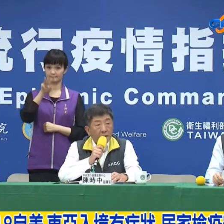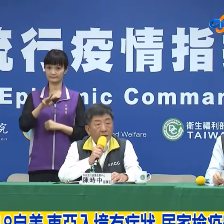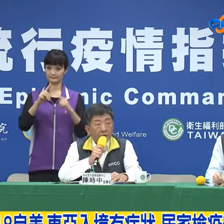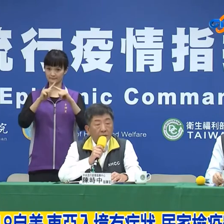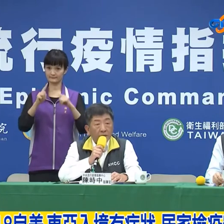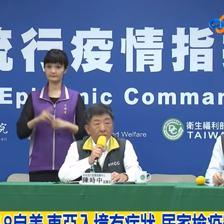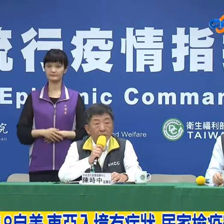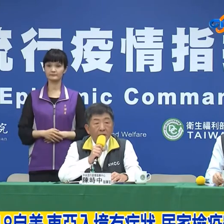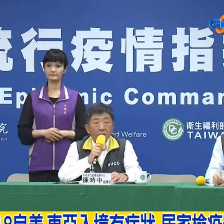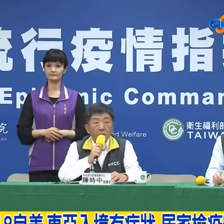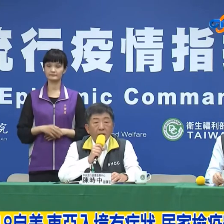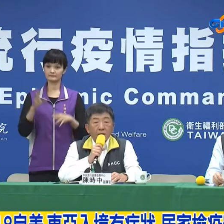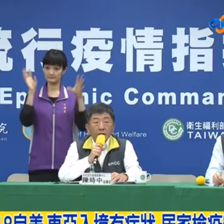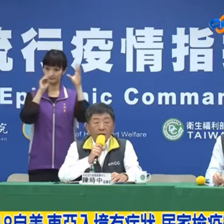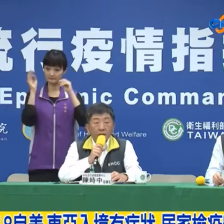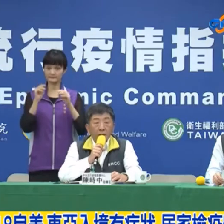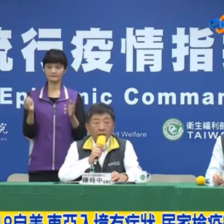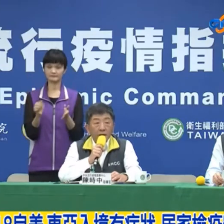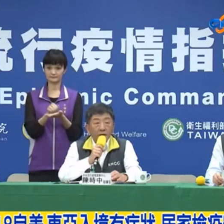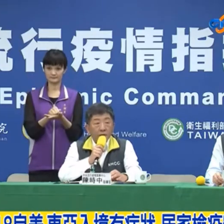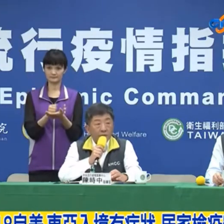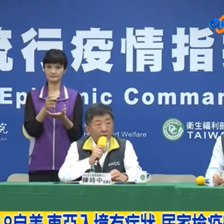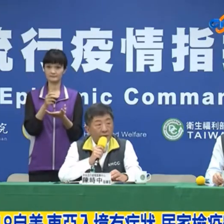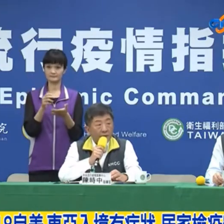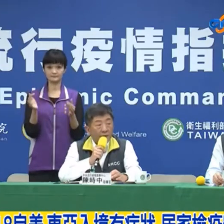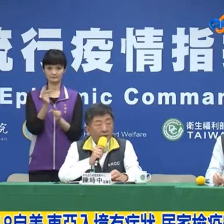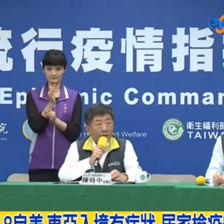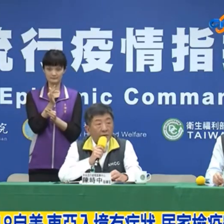相关的资料我们已经备妥，那今天